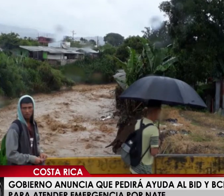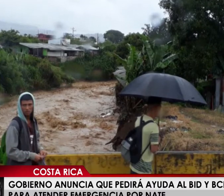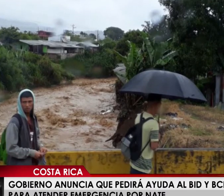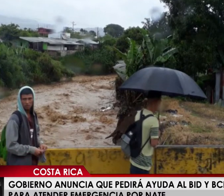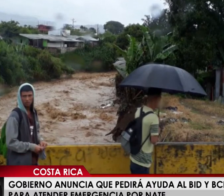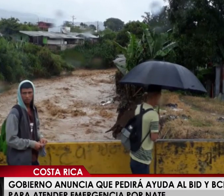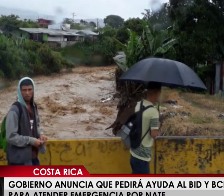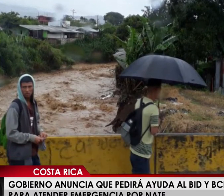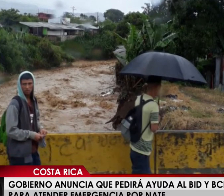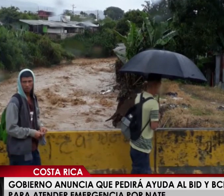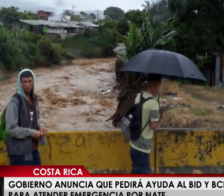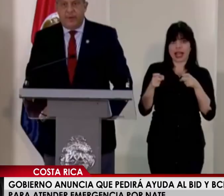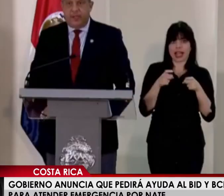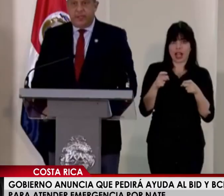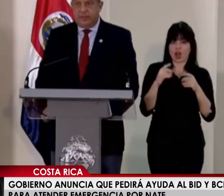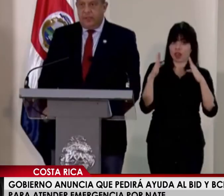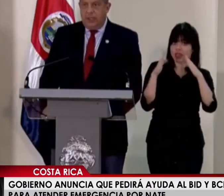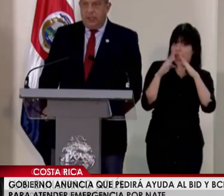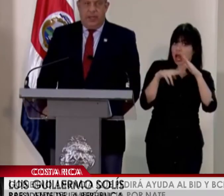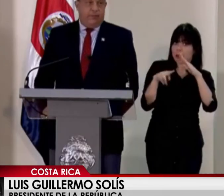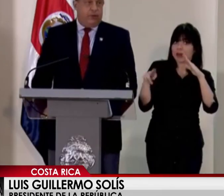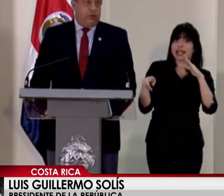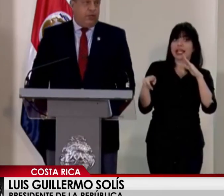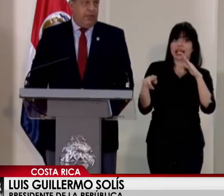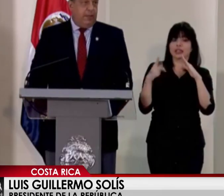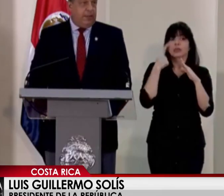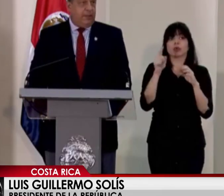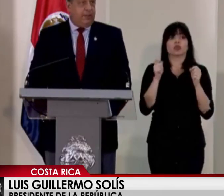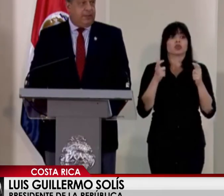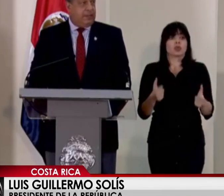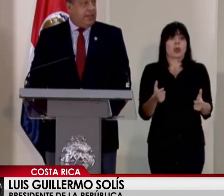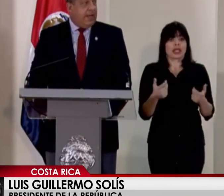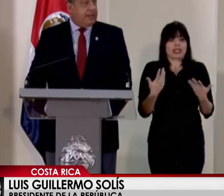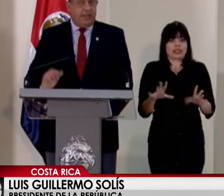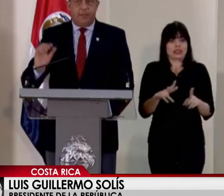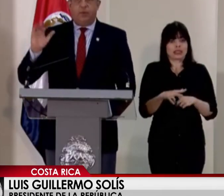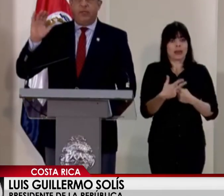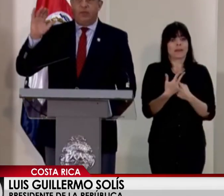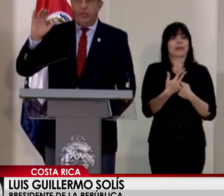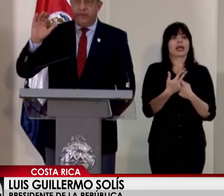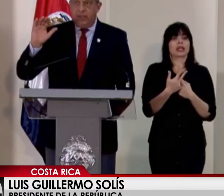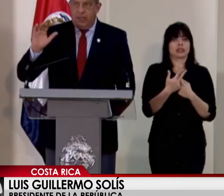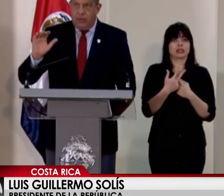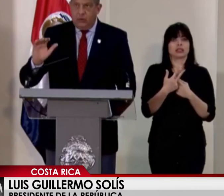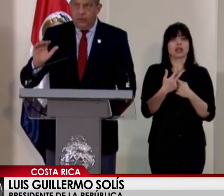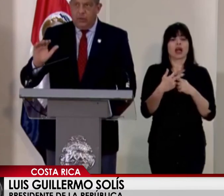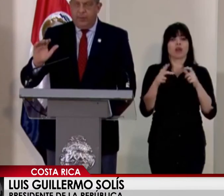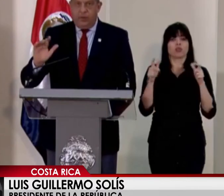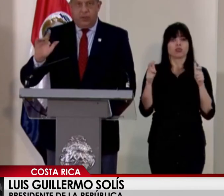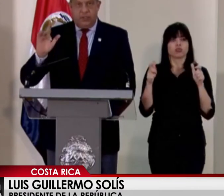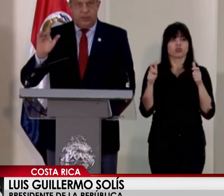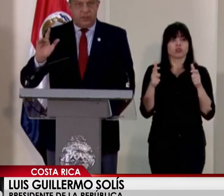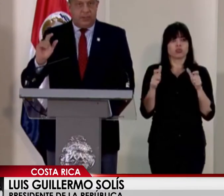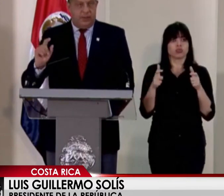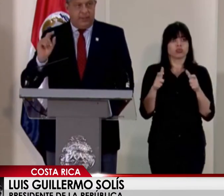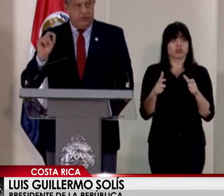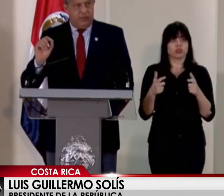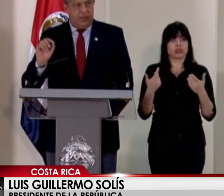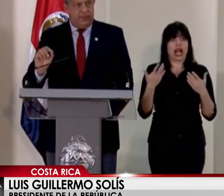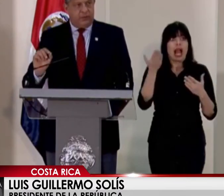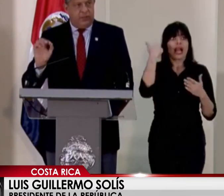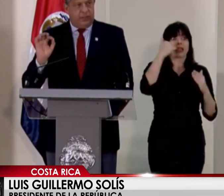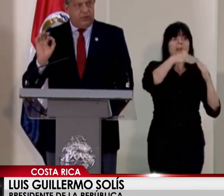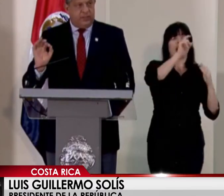la administración de los albergues, que afortunadamente empiezan ya a tener poblaciones en un número menor. Llegamos a tener más de